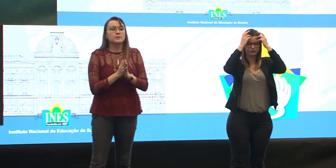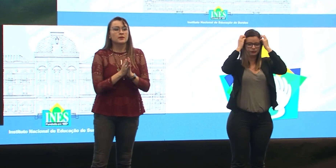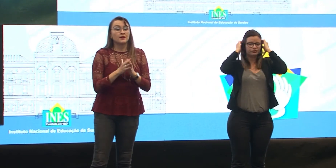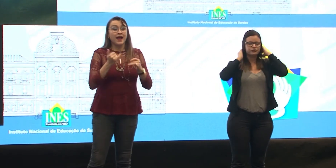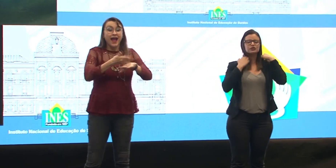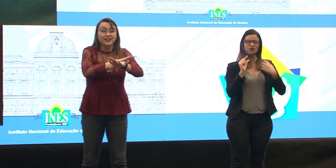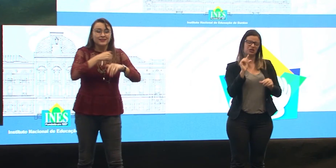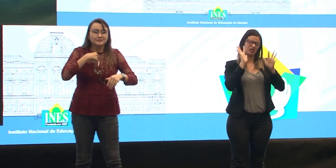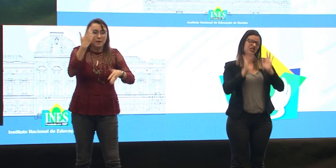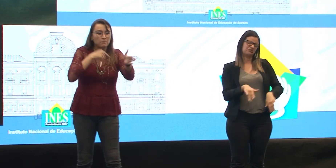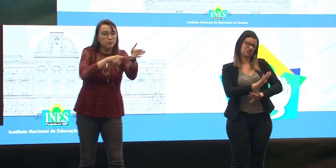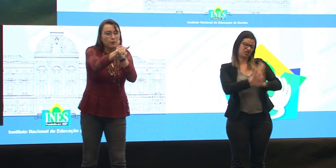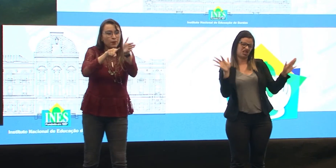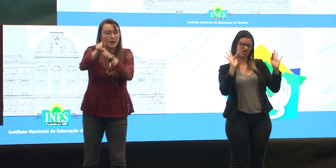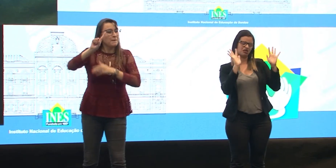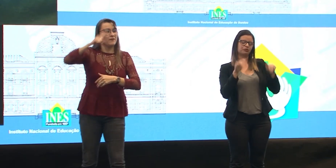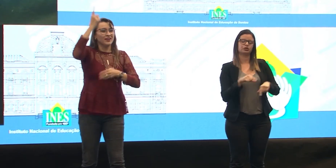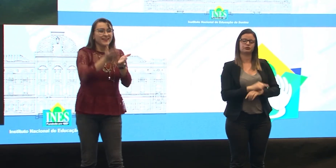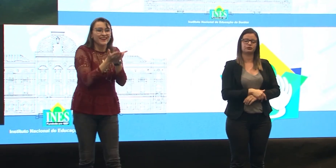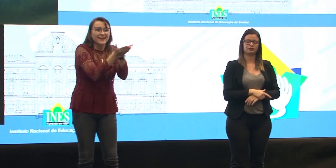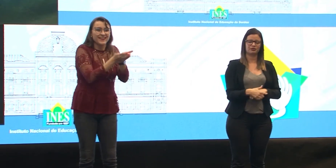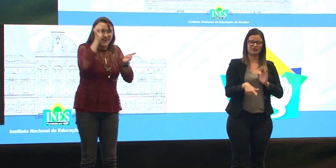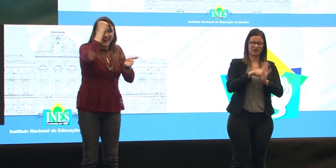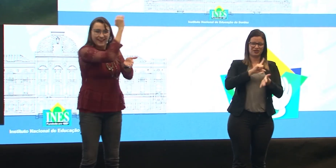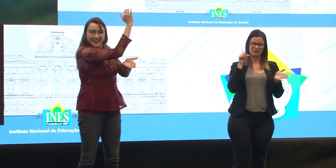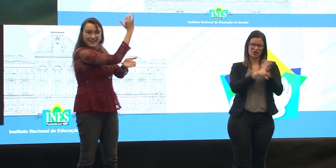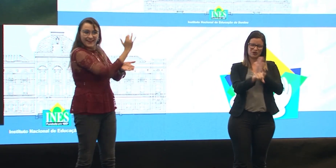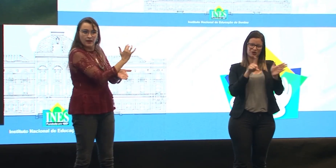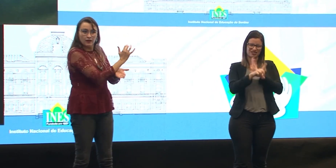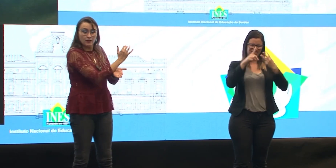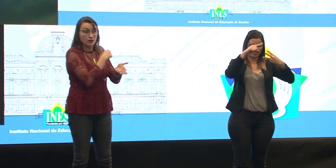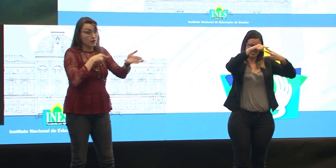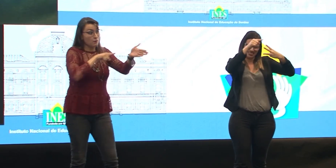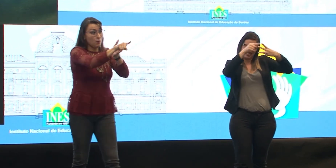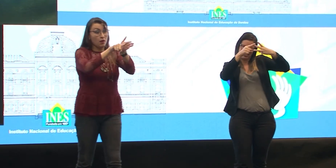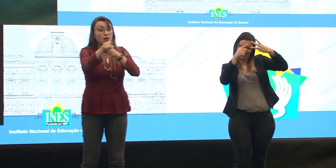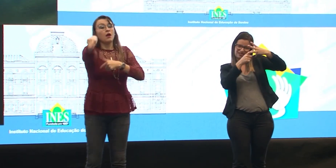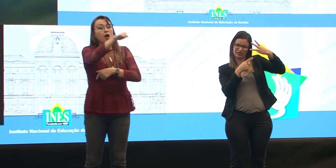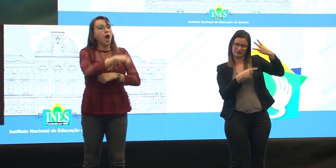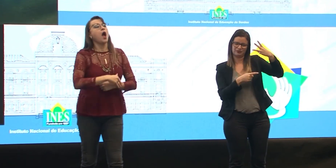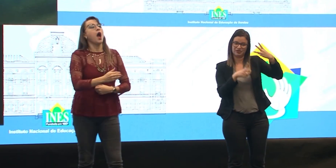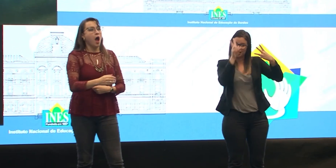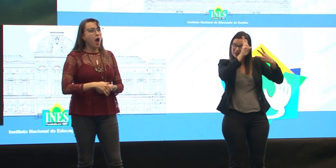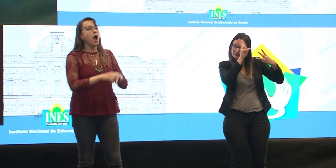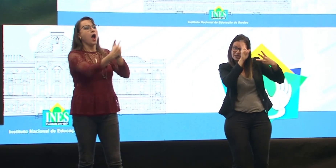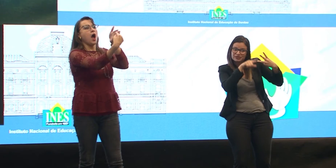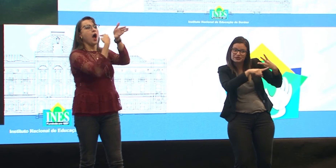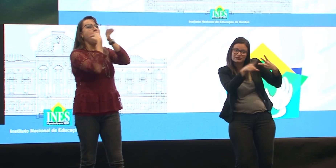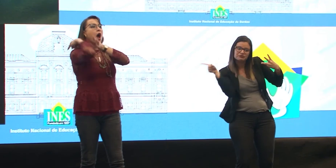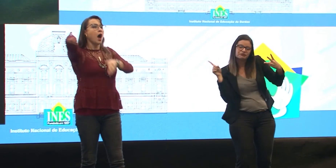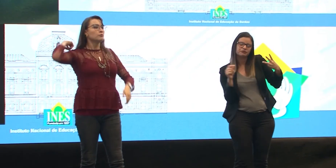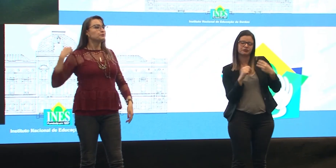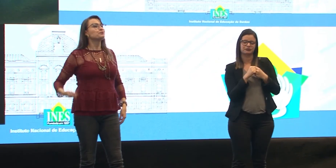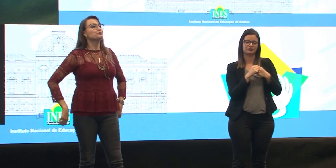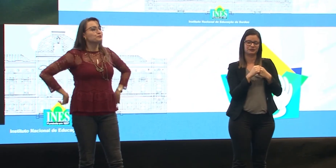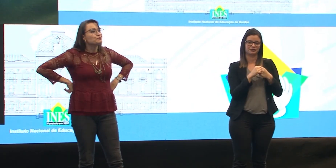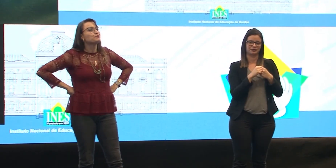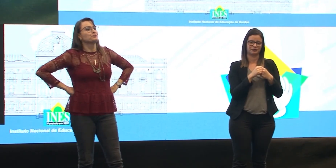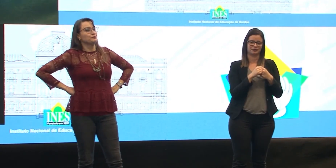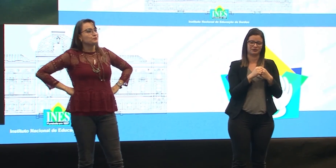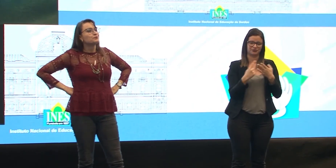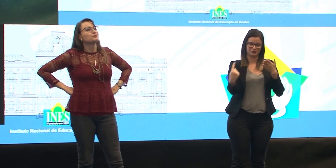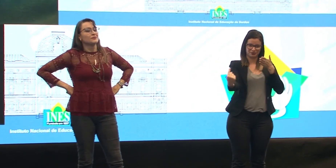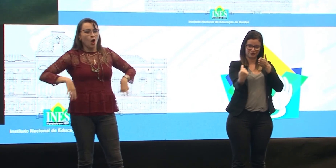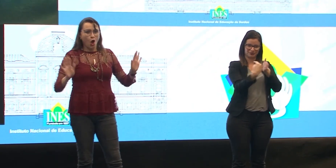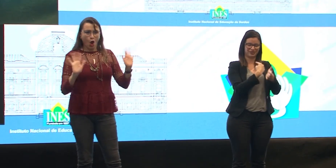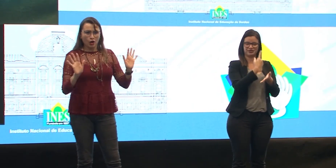Eu estou quase terminando. E aí vocês se lembram do barquinho onde todos nós estávamos, né?